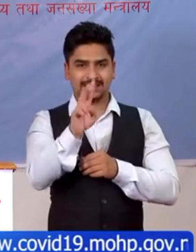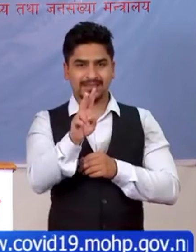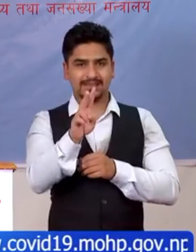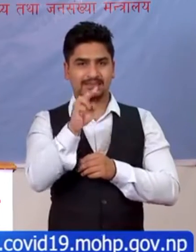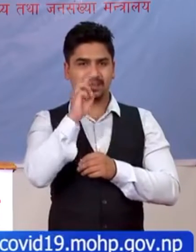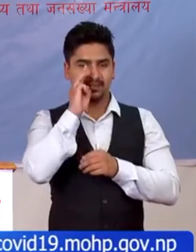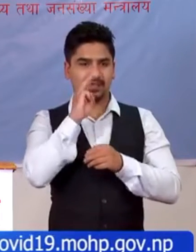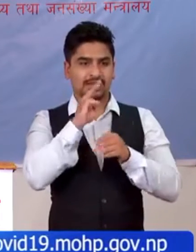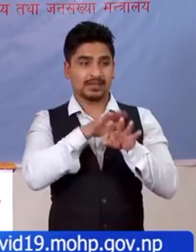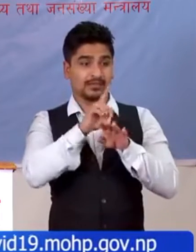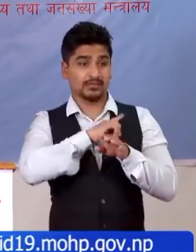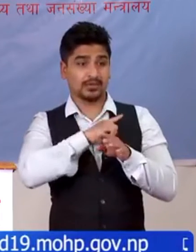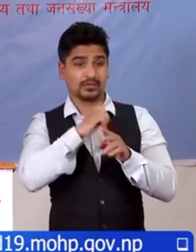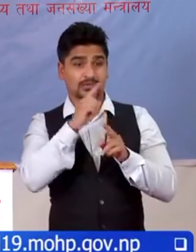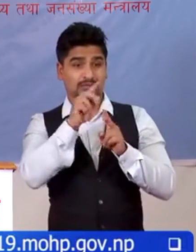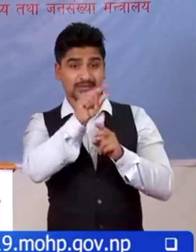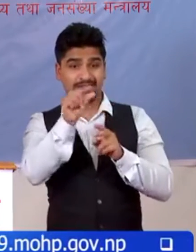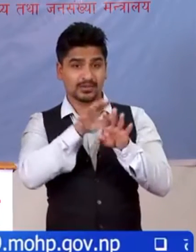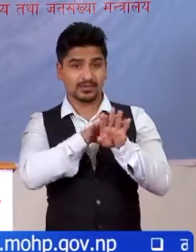टिभीमा धेरै डरलाग्दा कुराहरू